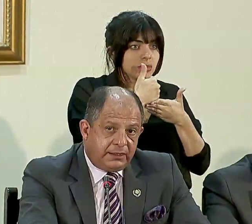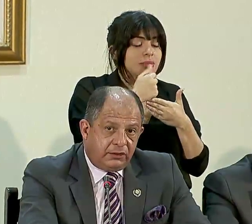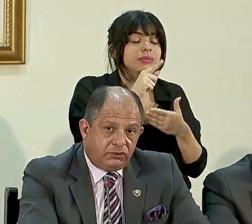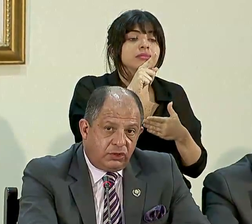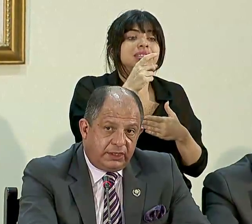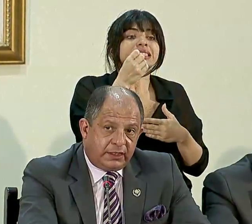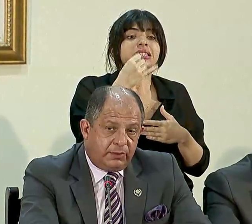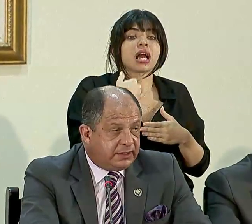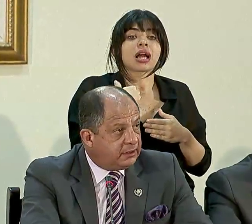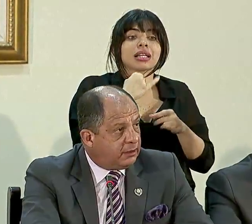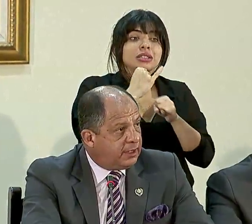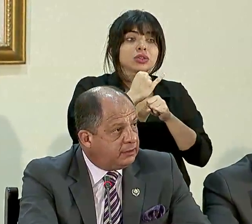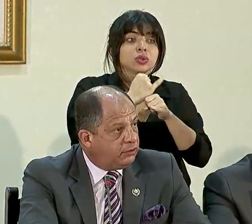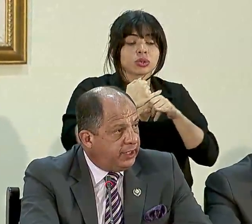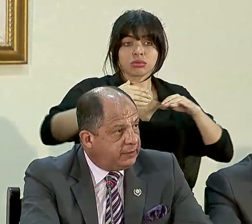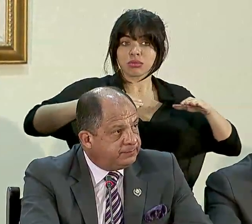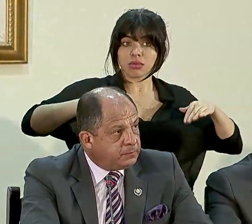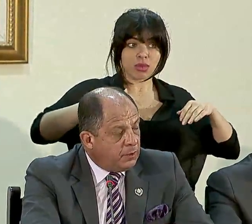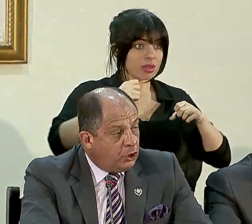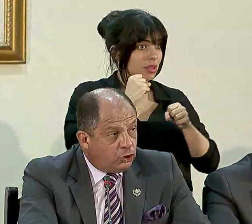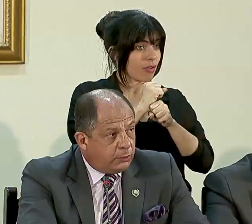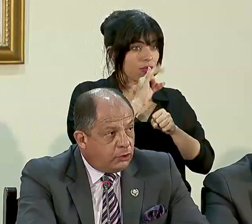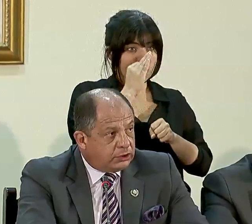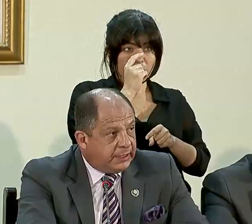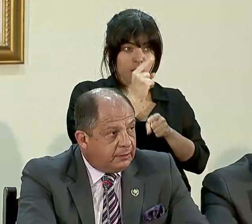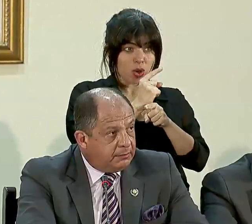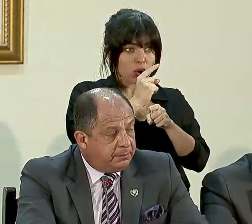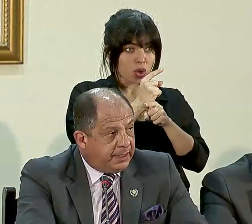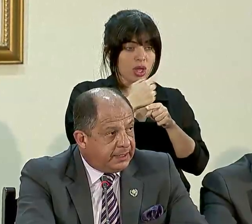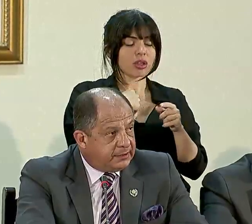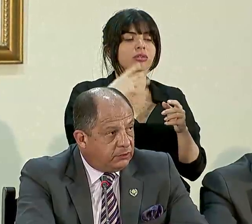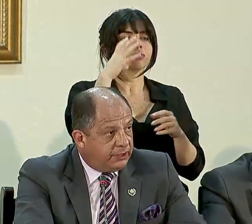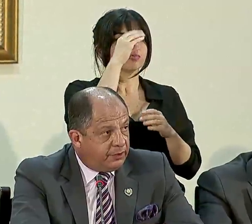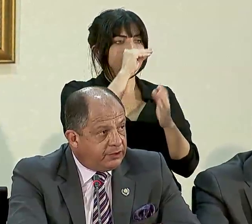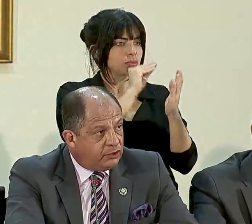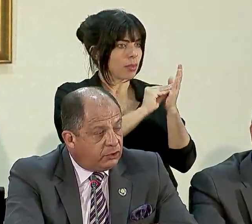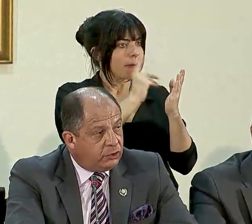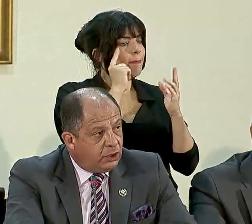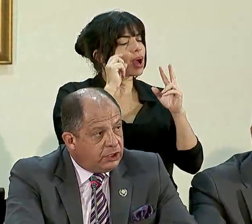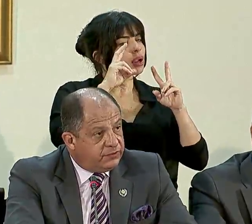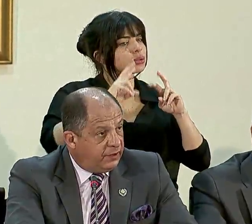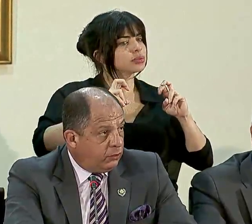hubiese instituciones que no están trabajando bien, tomo nota para